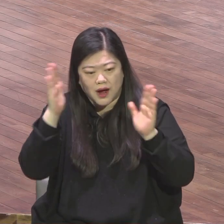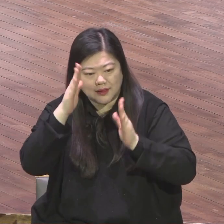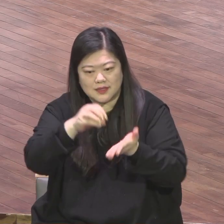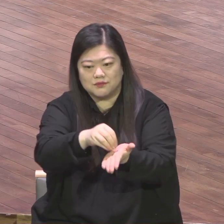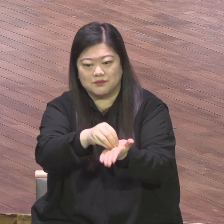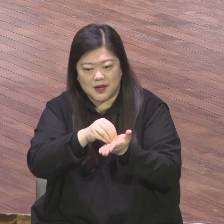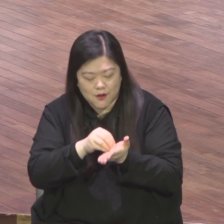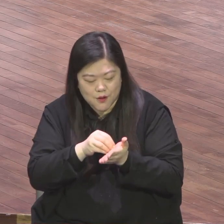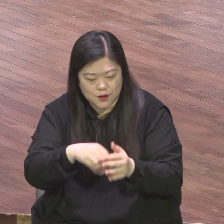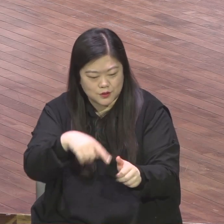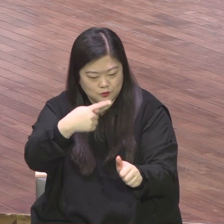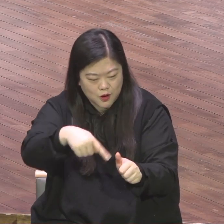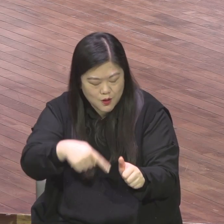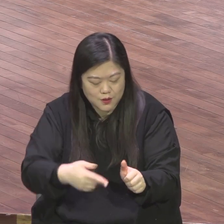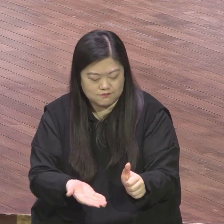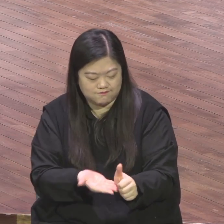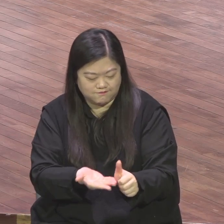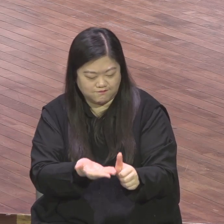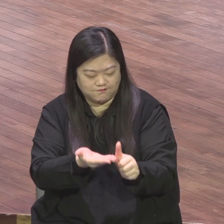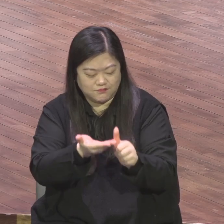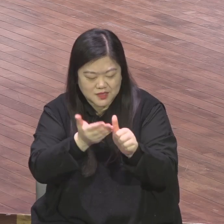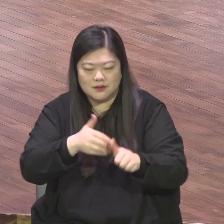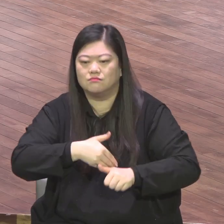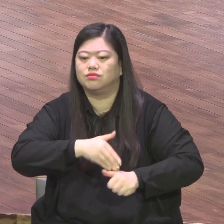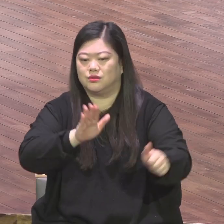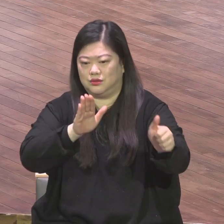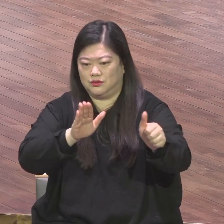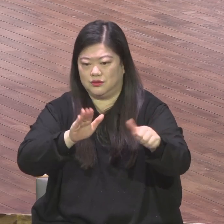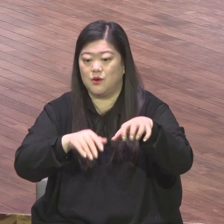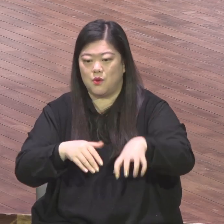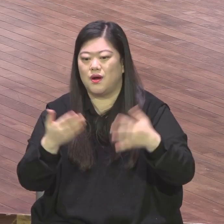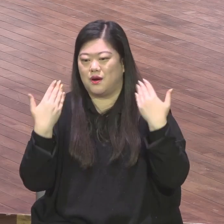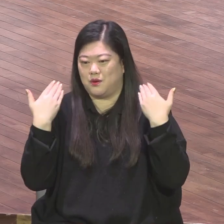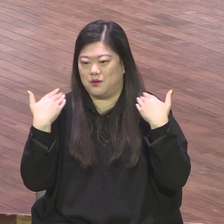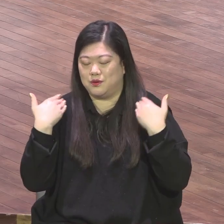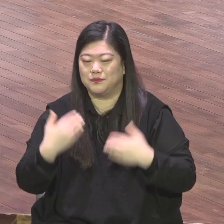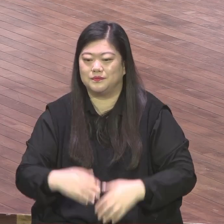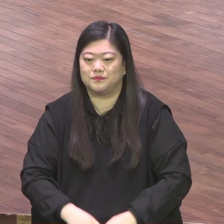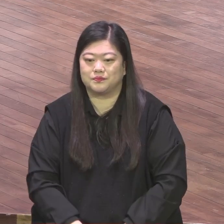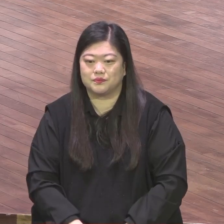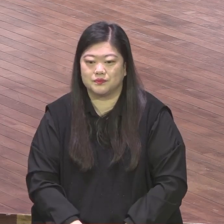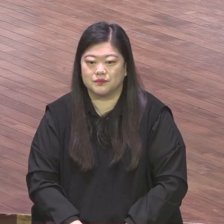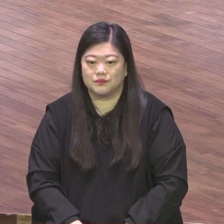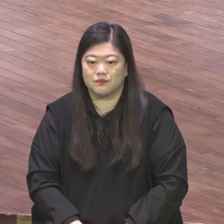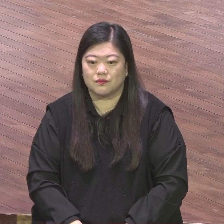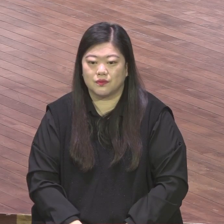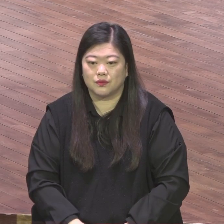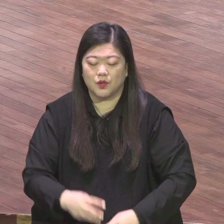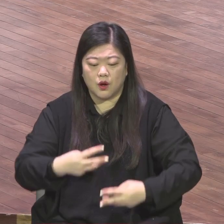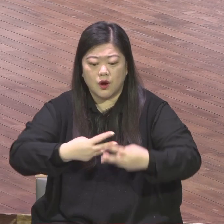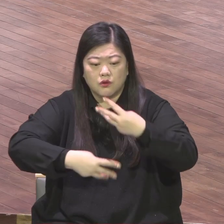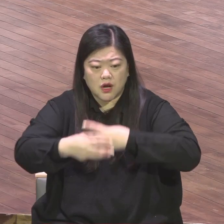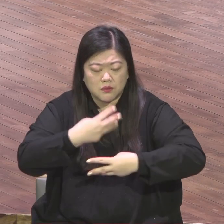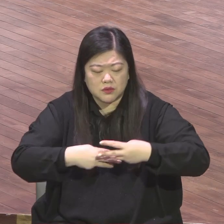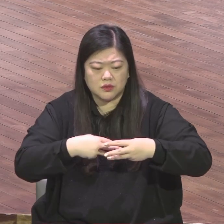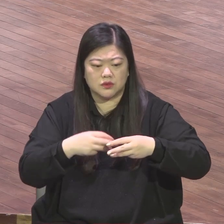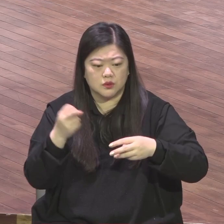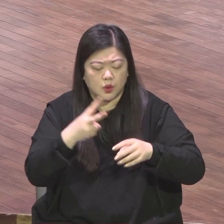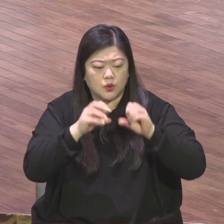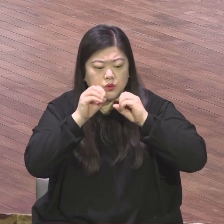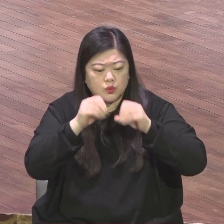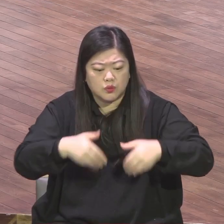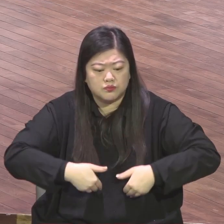그것이 사명이에요. 전 세계 목회자들 또 렘넌트들 빈 곳을 찾아서 그